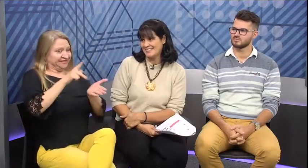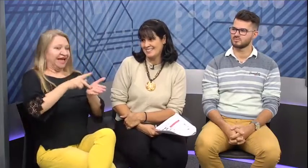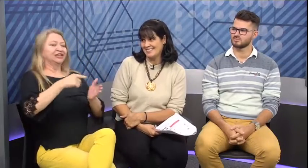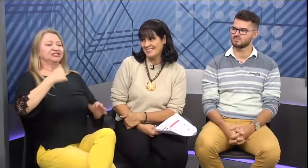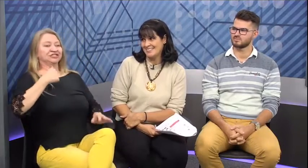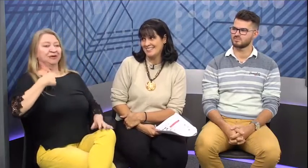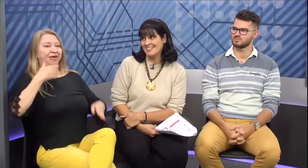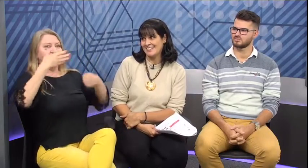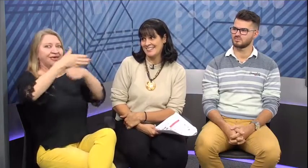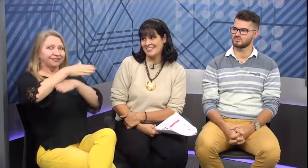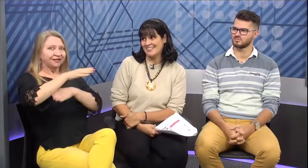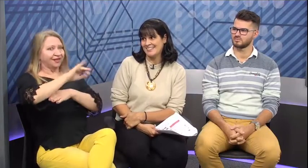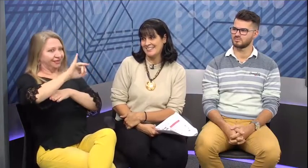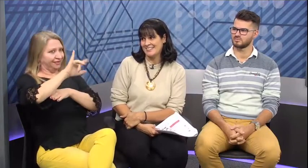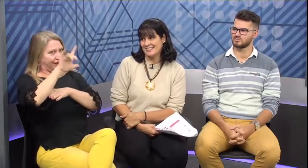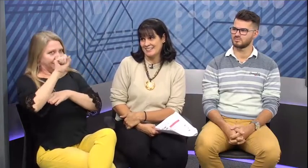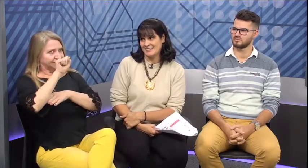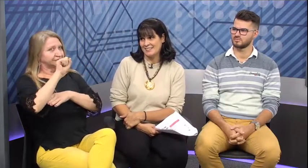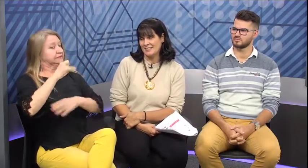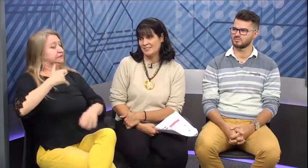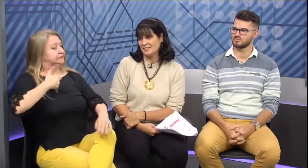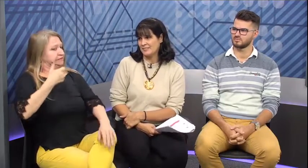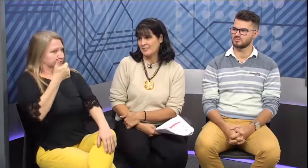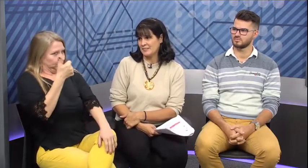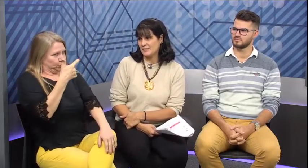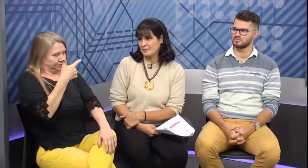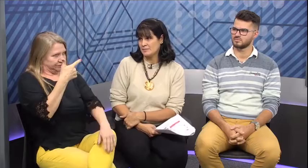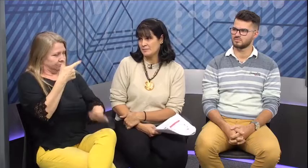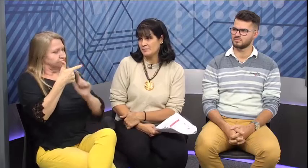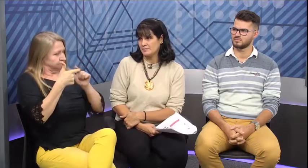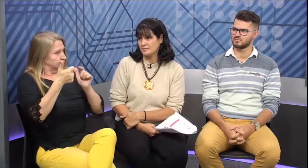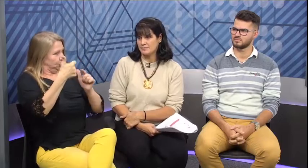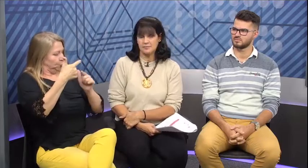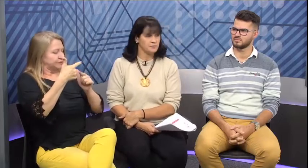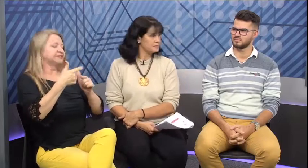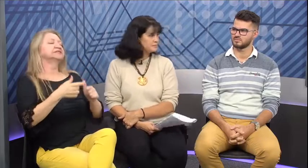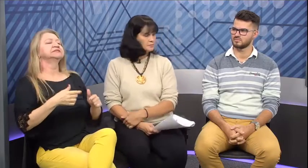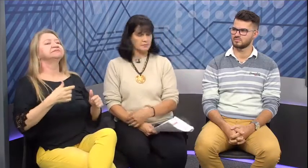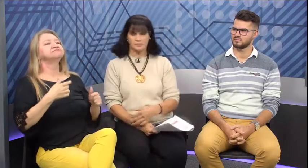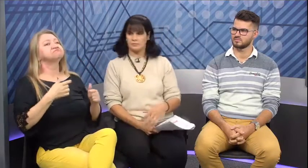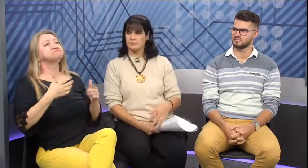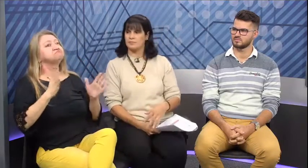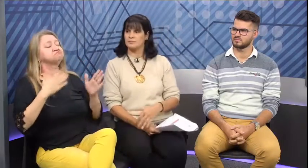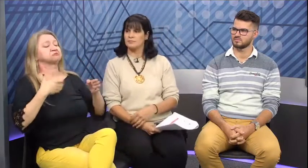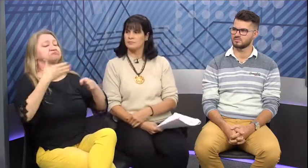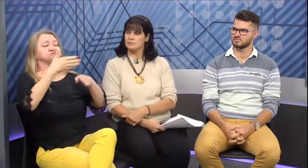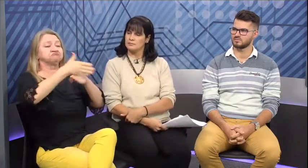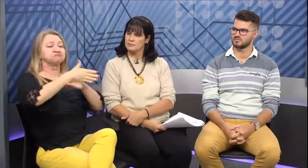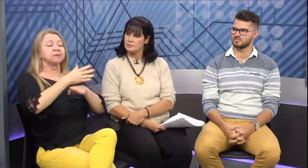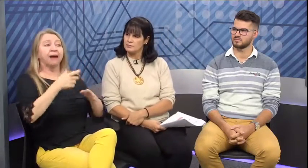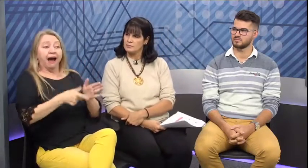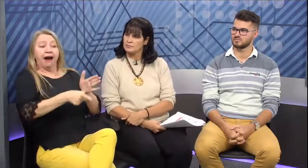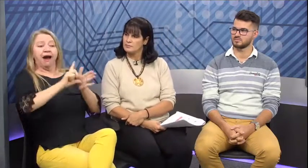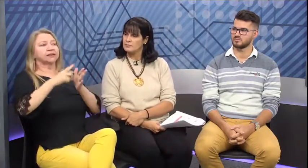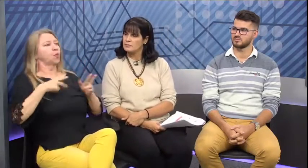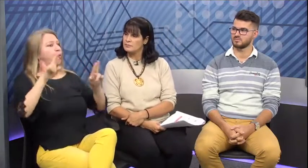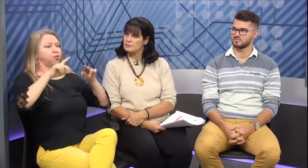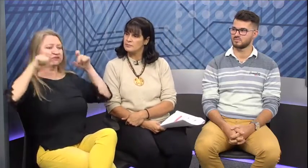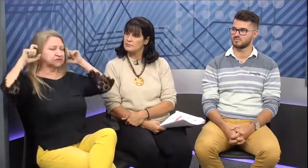Então, na verdade, quando eu entrei no Willis, eu tinha 12 anos de idade. Mas